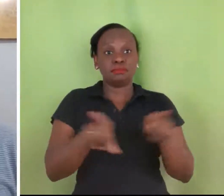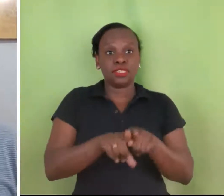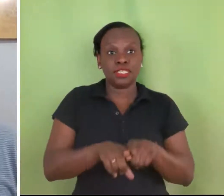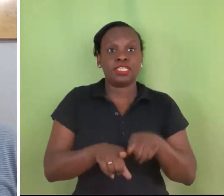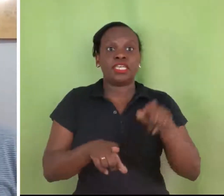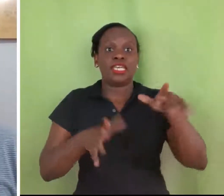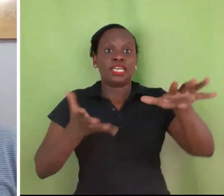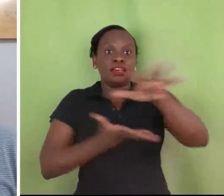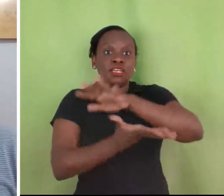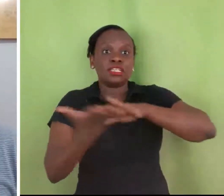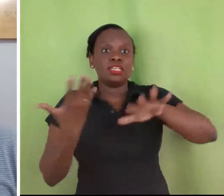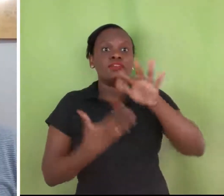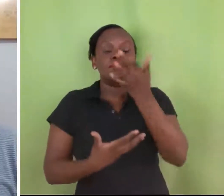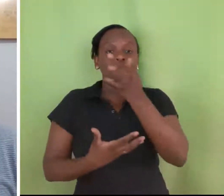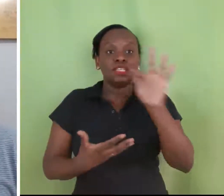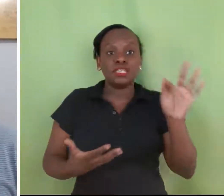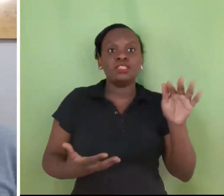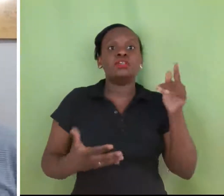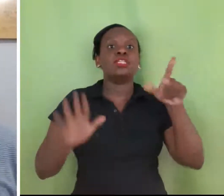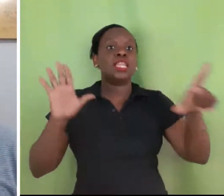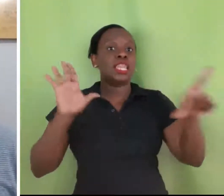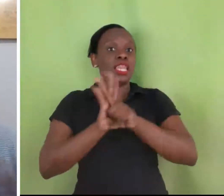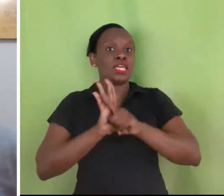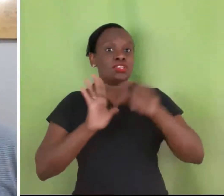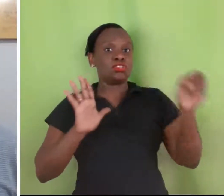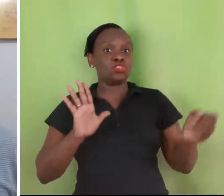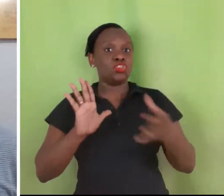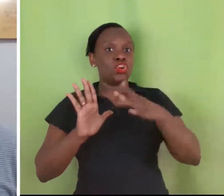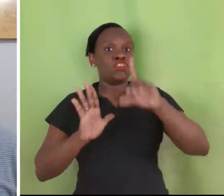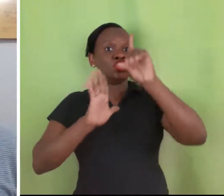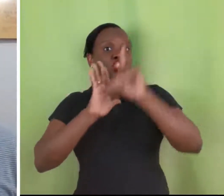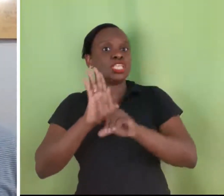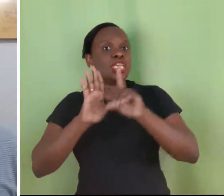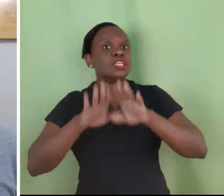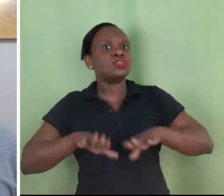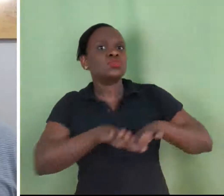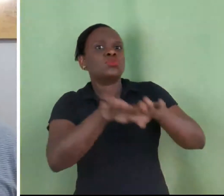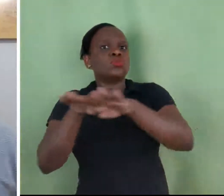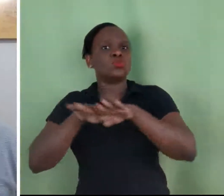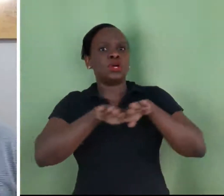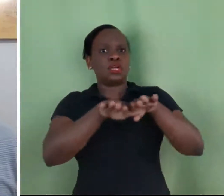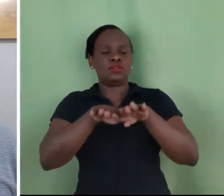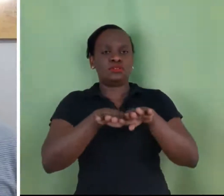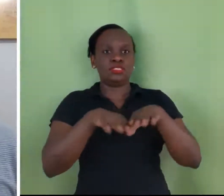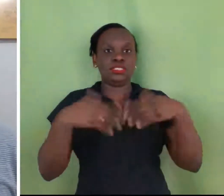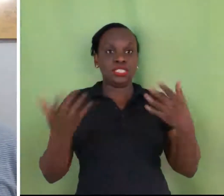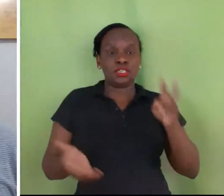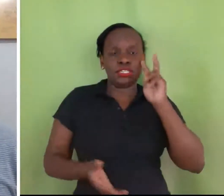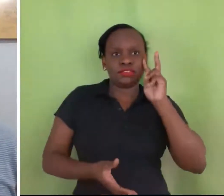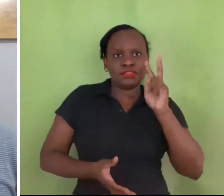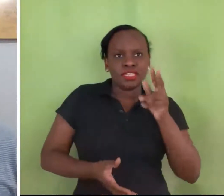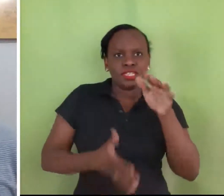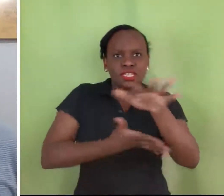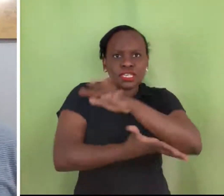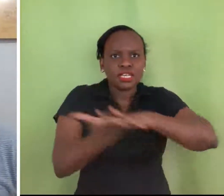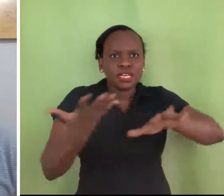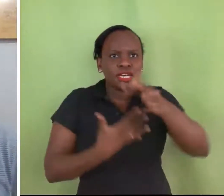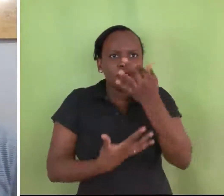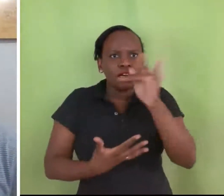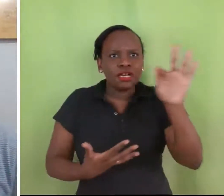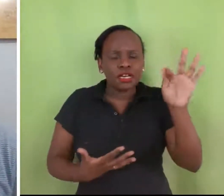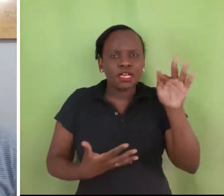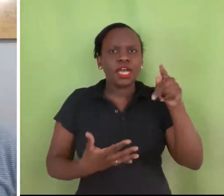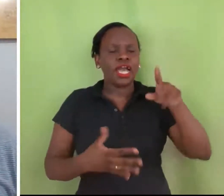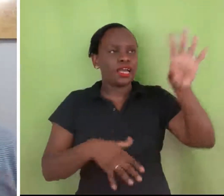a Revolução Francesa resultou aí em leis, né, com direitos iguais para todos. Então, esse exemplo da Revolução Francesa ele foi